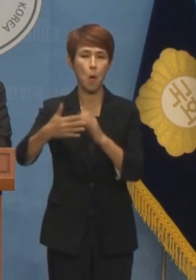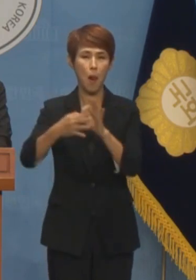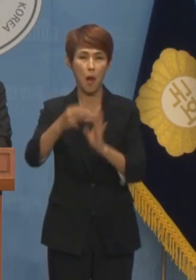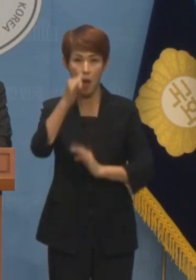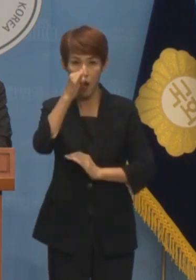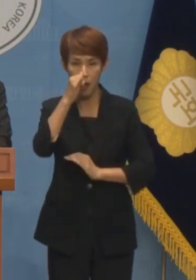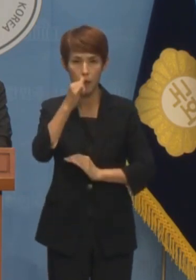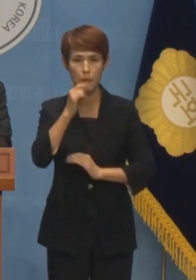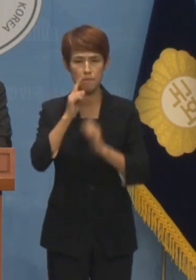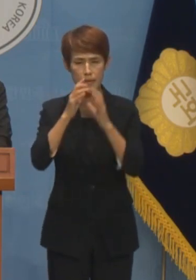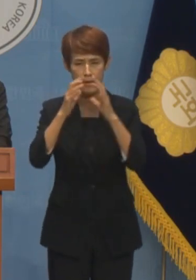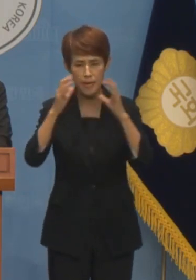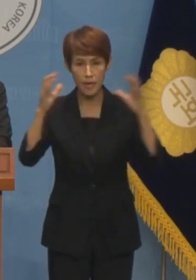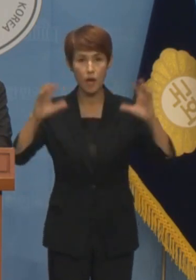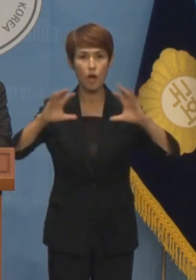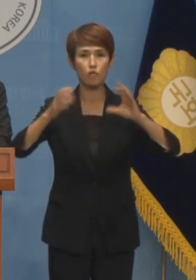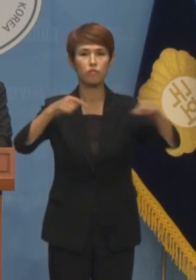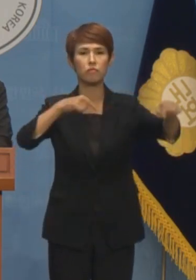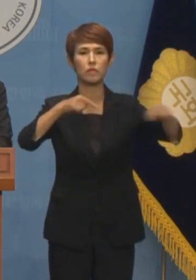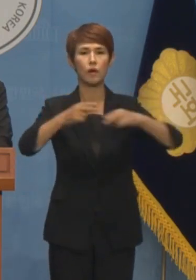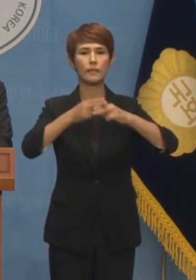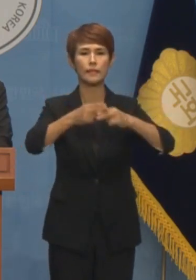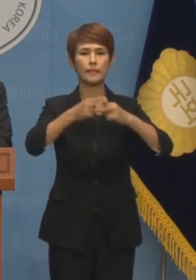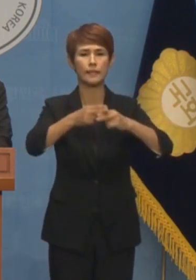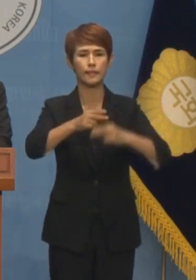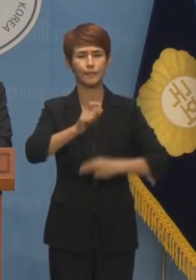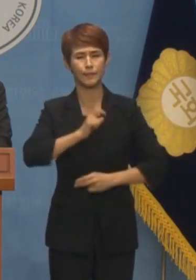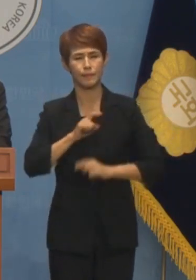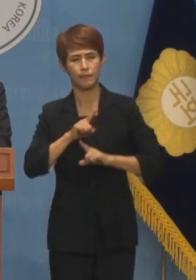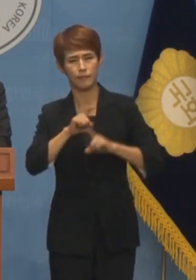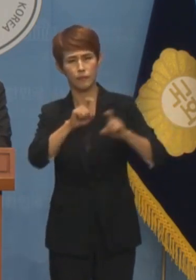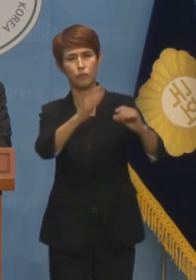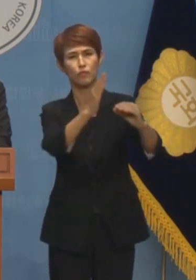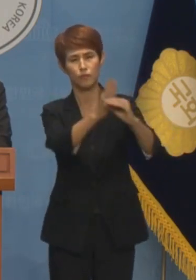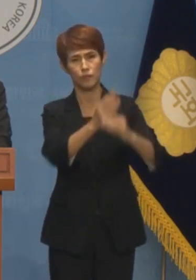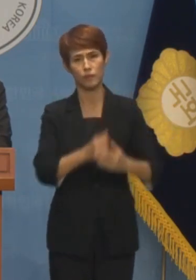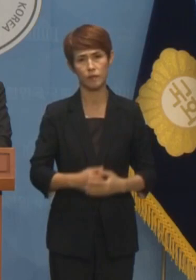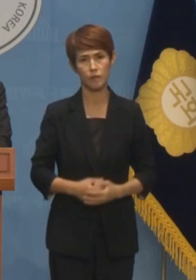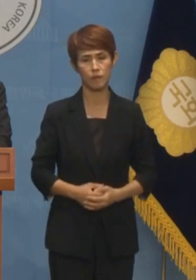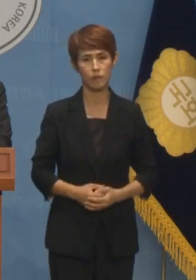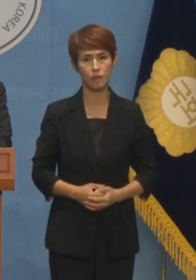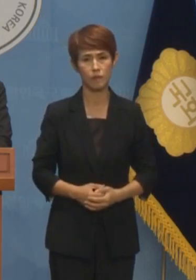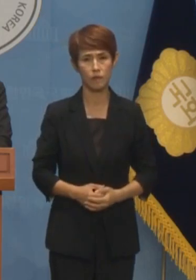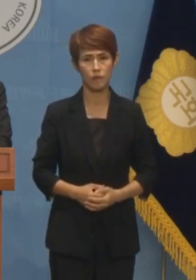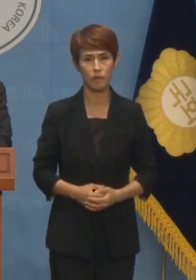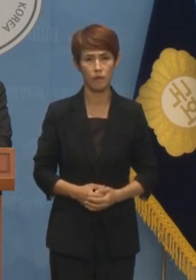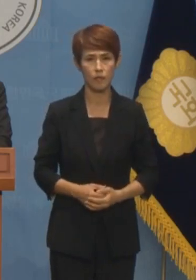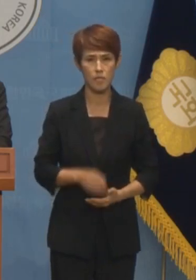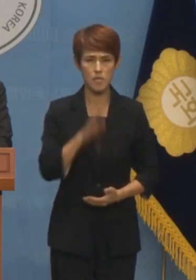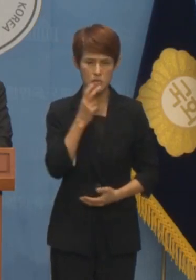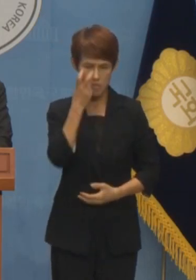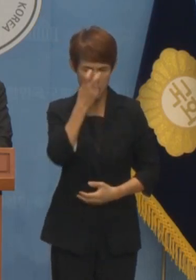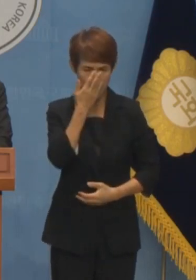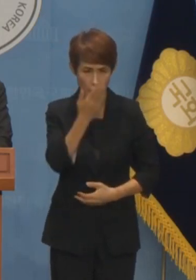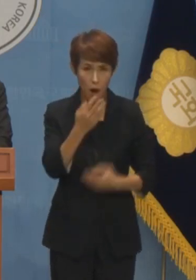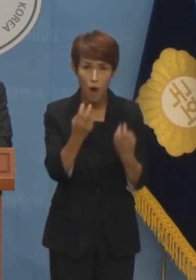초유의 국정농단 의혹으로 커지고 있습니다. 결국 진실을 밝힌